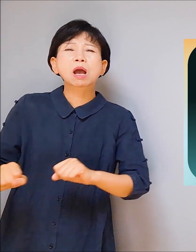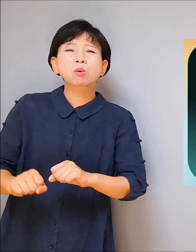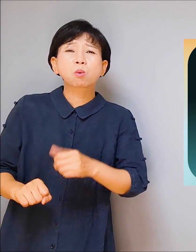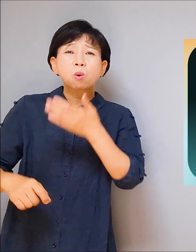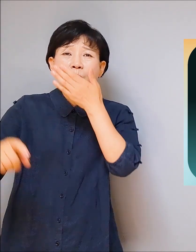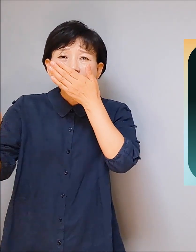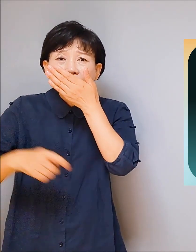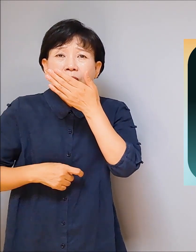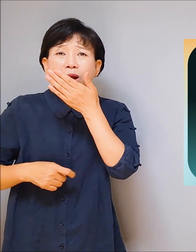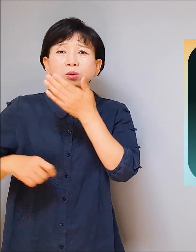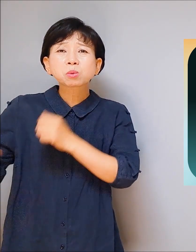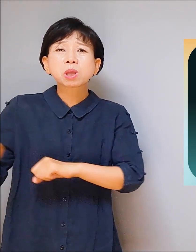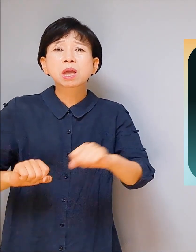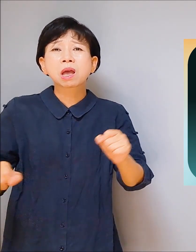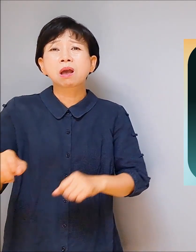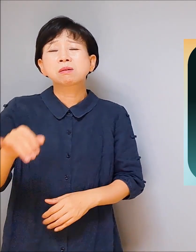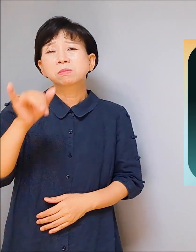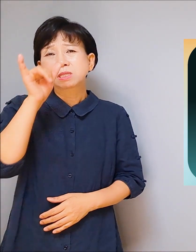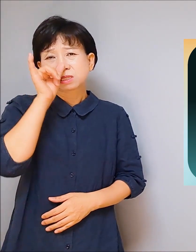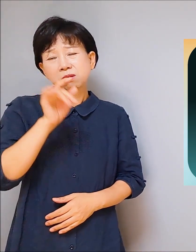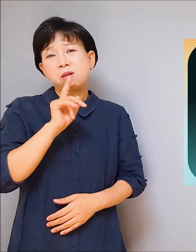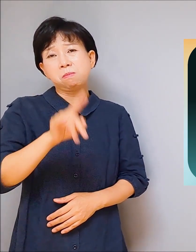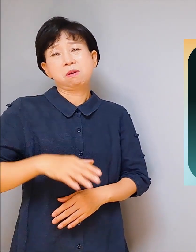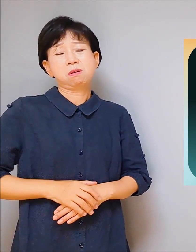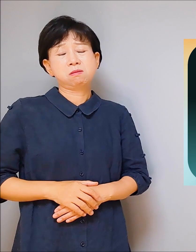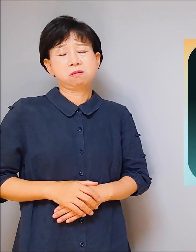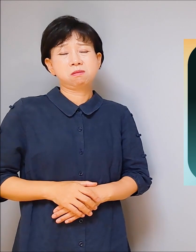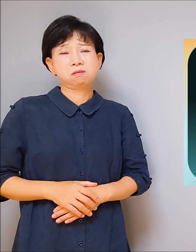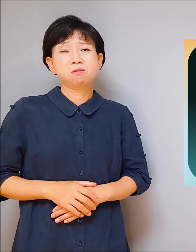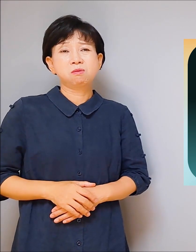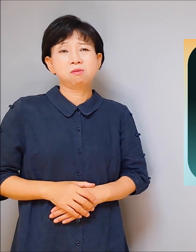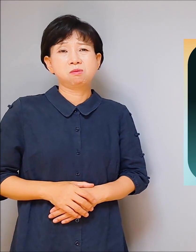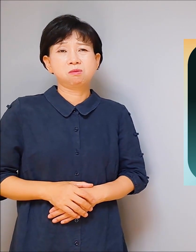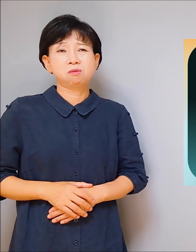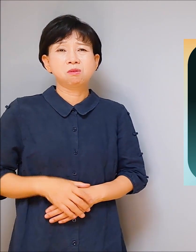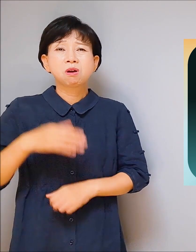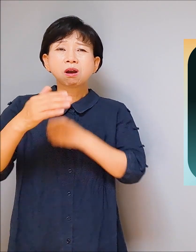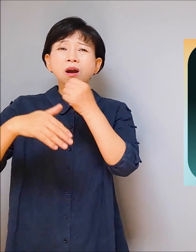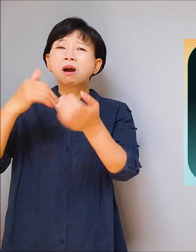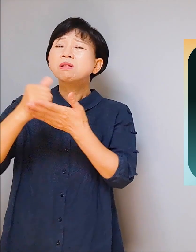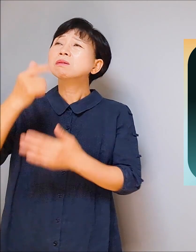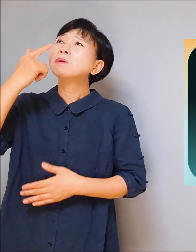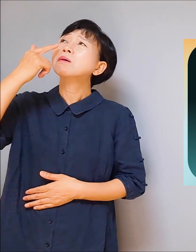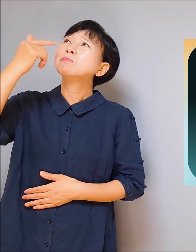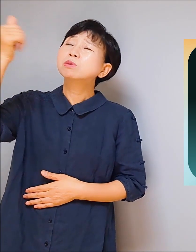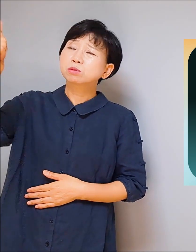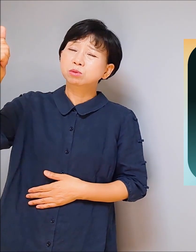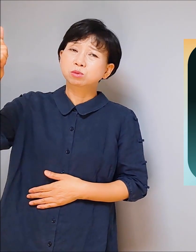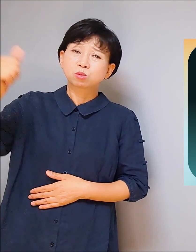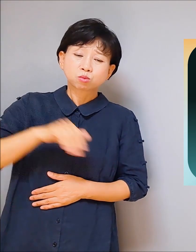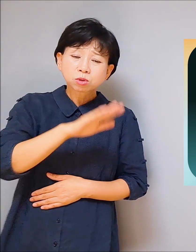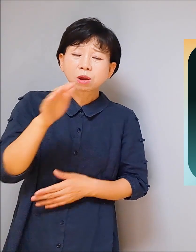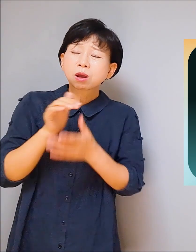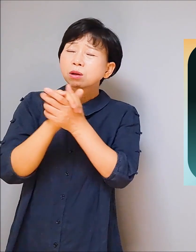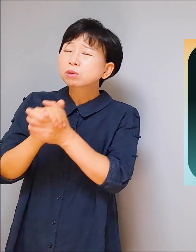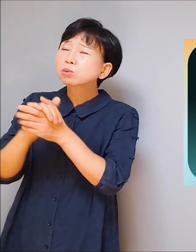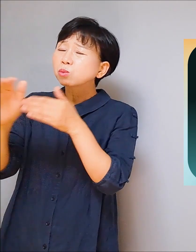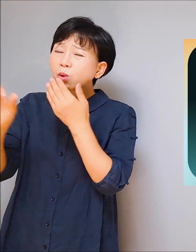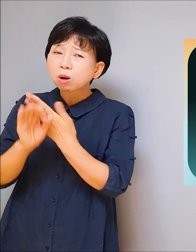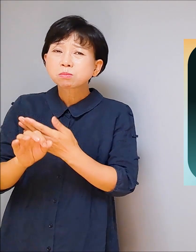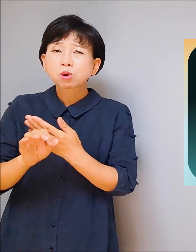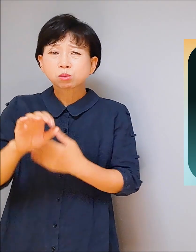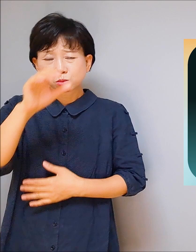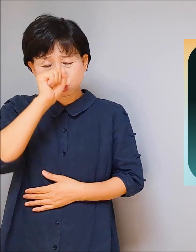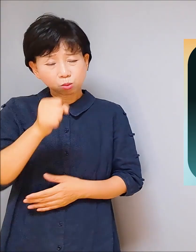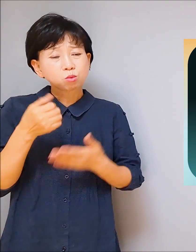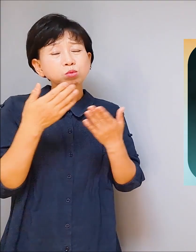하물며 하늘에 계신 너희 아버지께서 구하는 자에게 뭘 줘요? 좋은 것으로 주시지 않겠느냐. 물론 이제 마태복음,